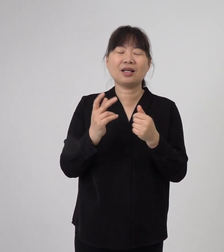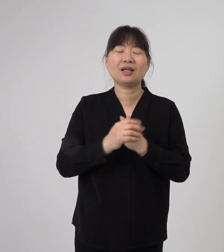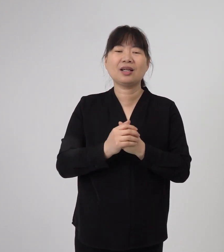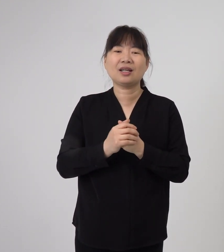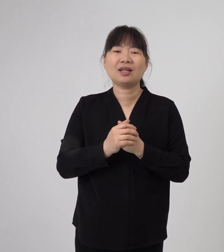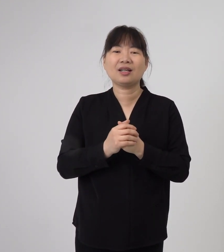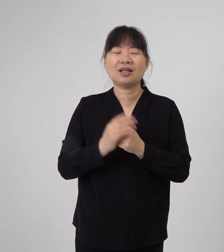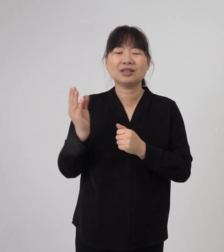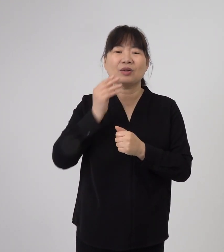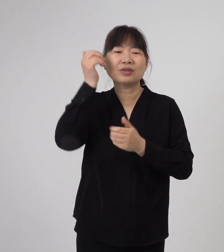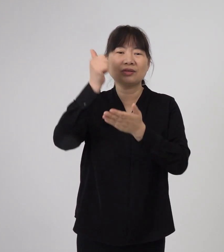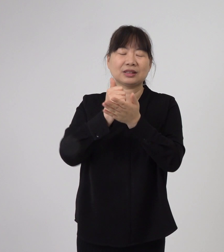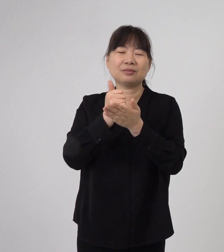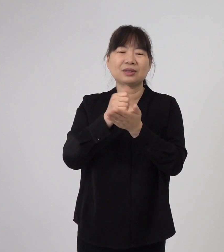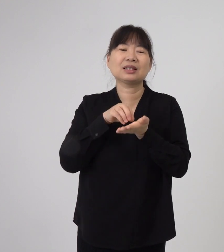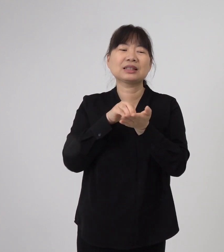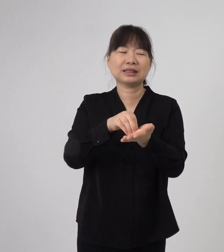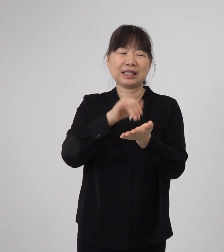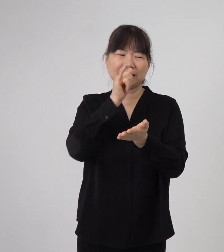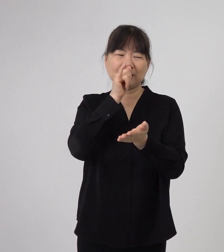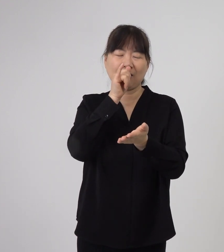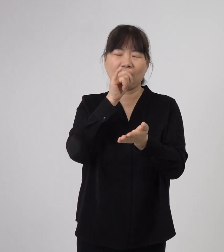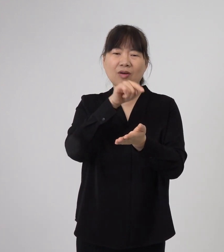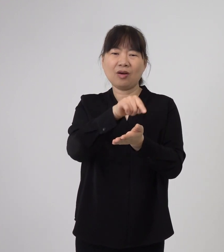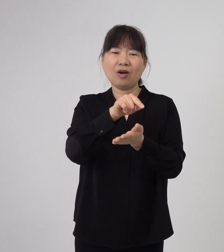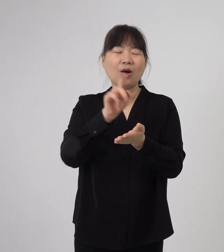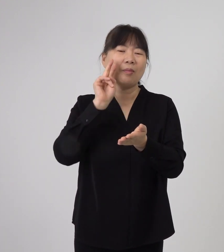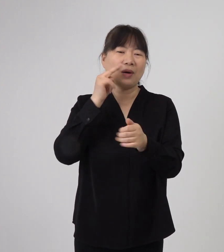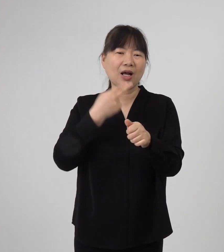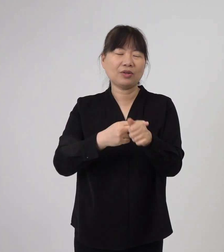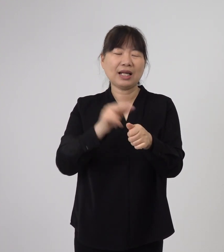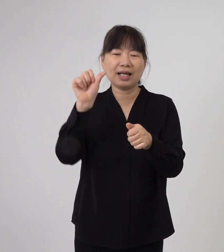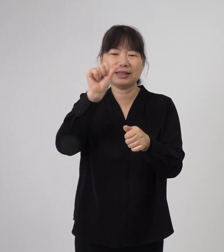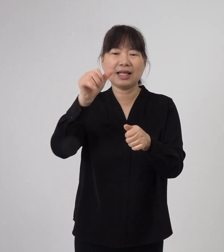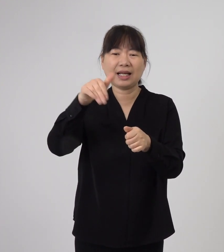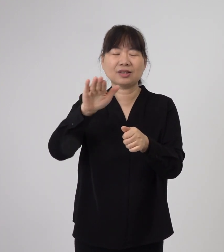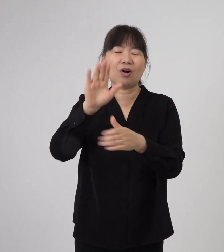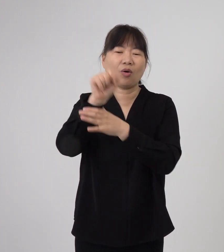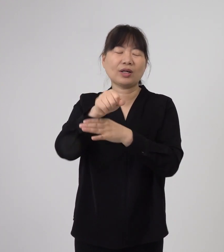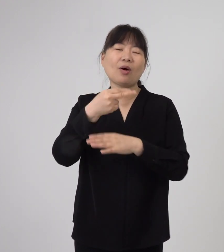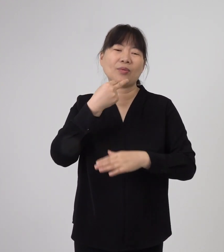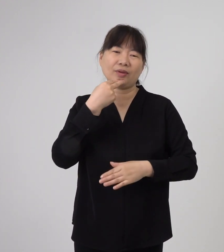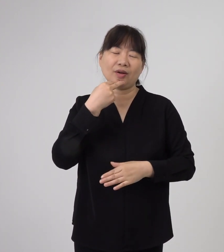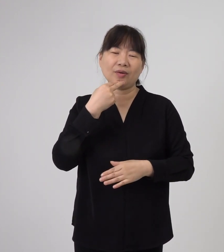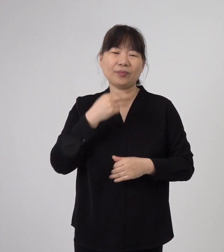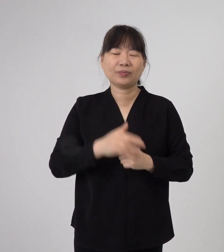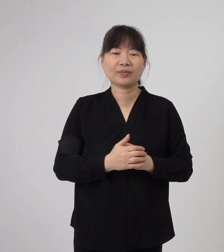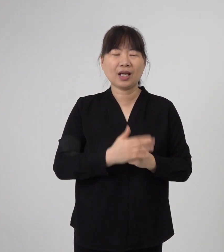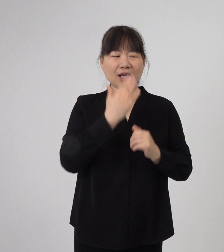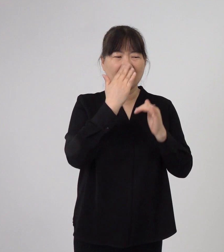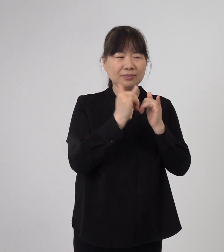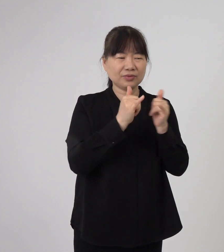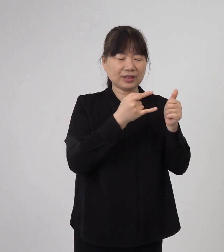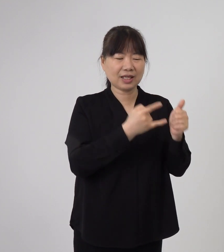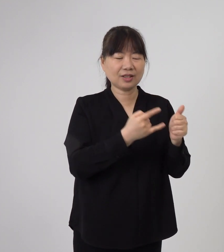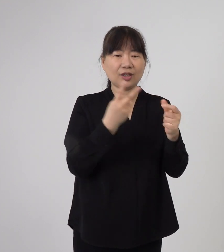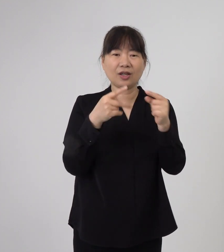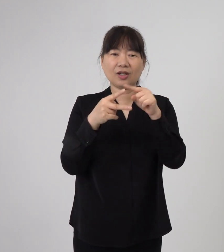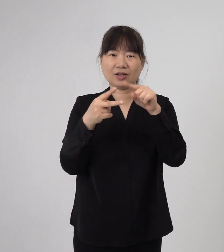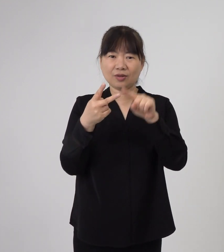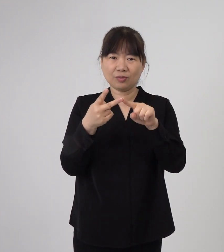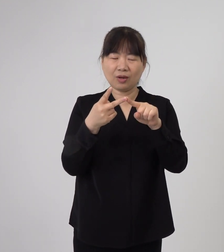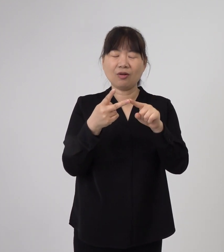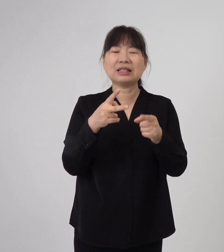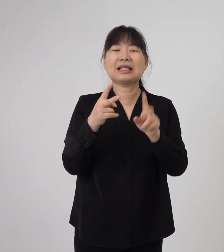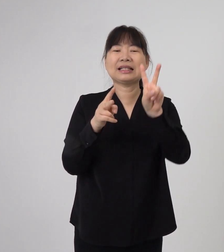등장하세요. 허락하지 아니하시는지라. 왜 두 번일까요? 항상 히브리인들에게 두 번은